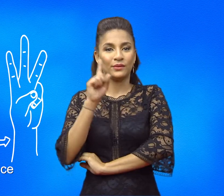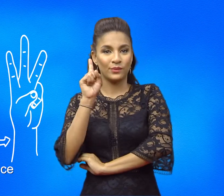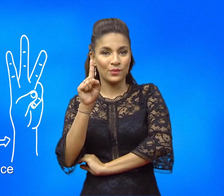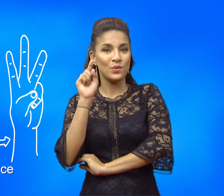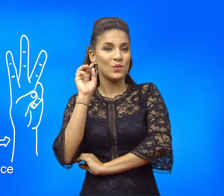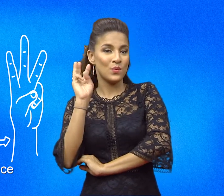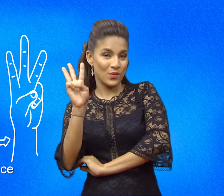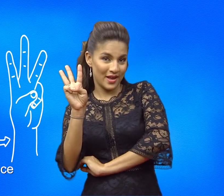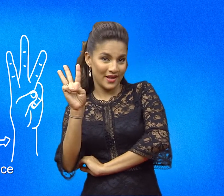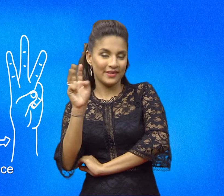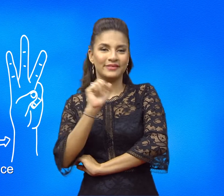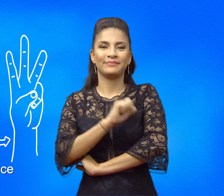13